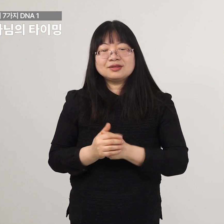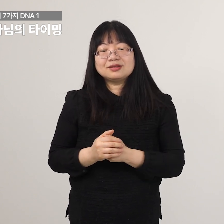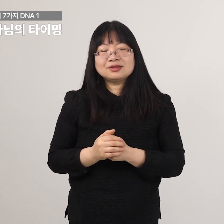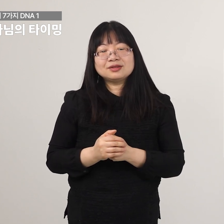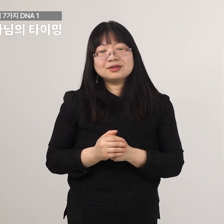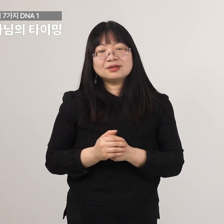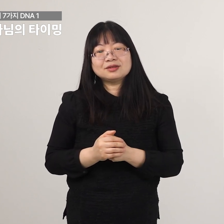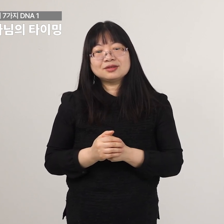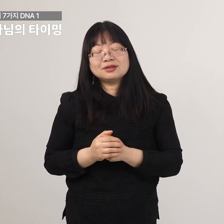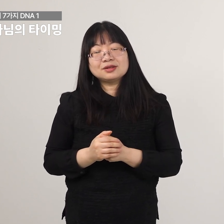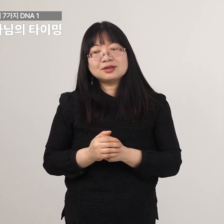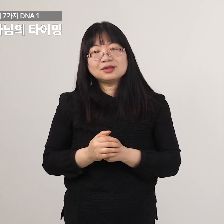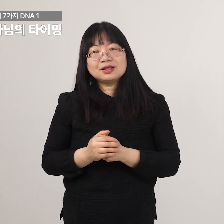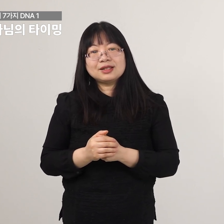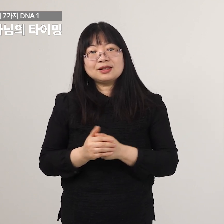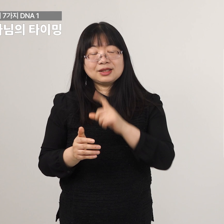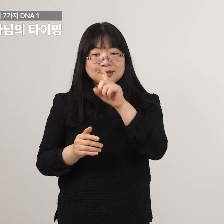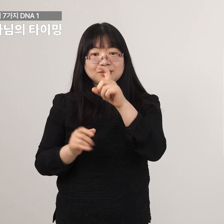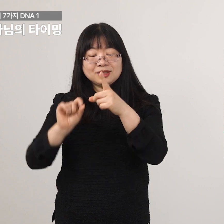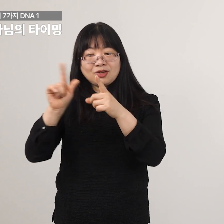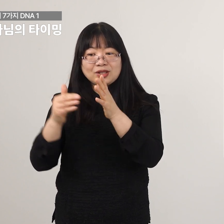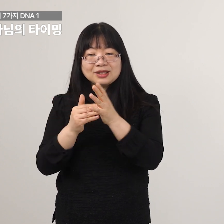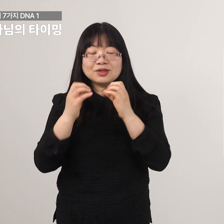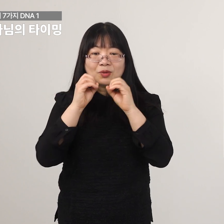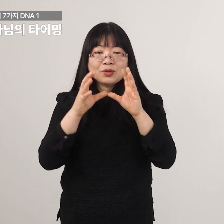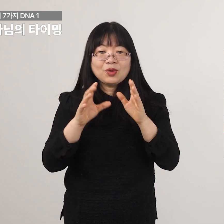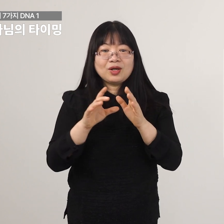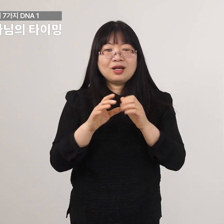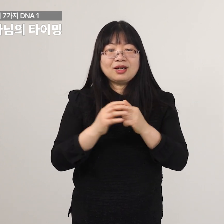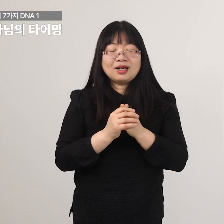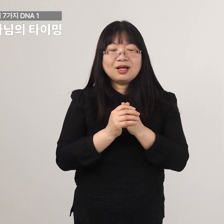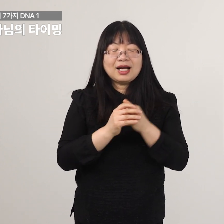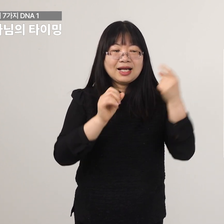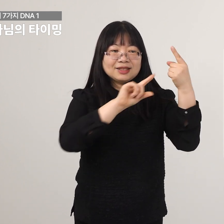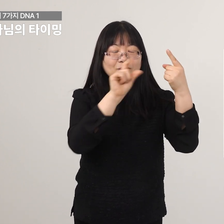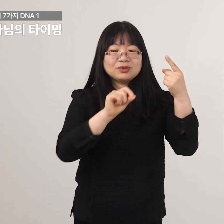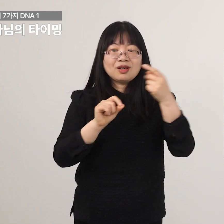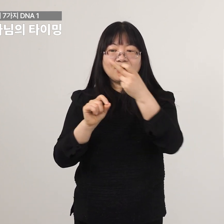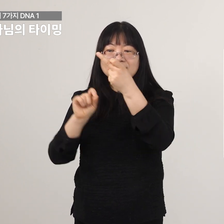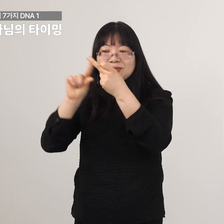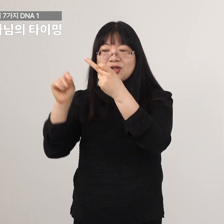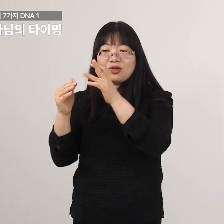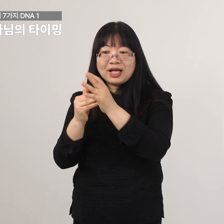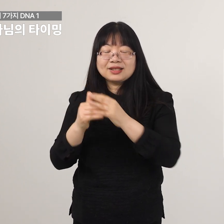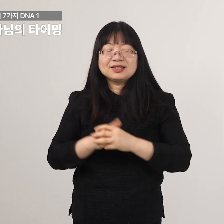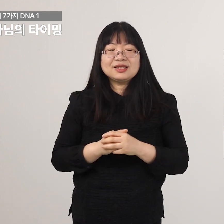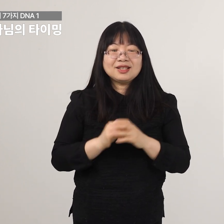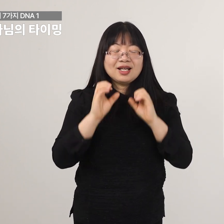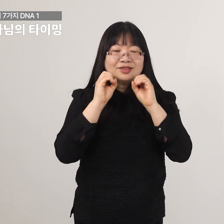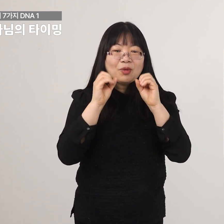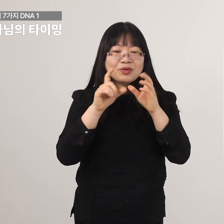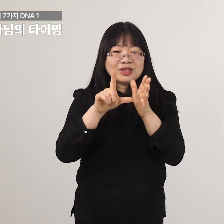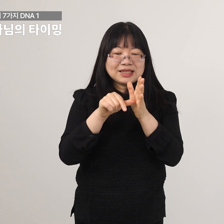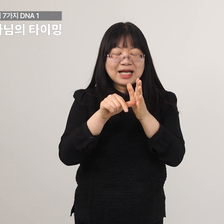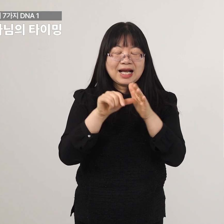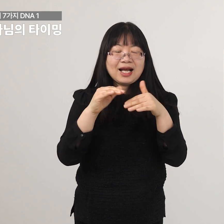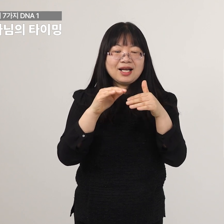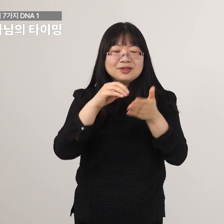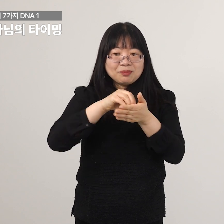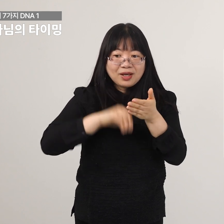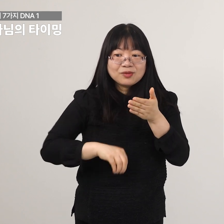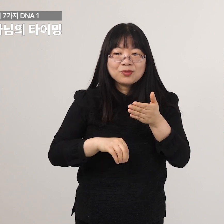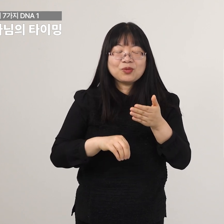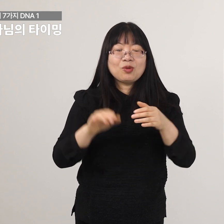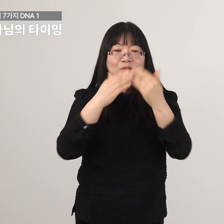기간을 다 고려해서 빼고 전 교인이 한번 반드시 성경을 완독할 수 있는 이제